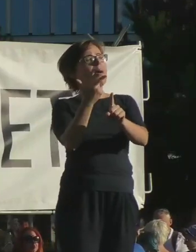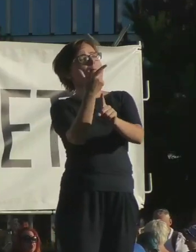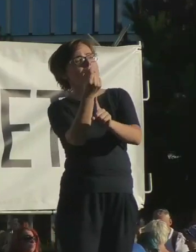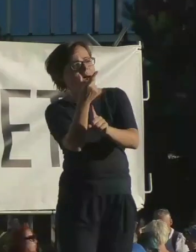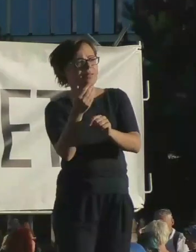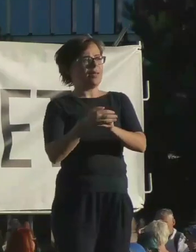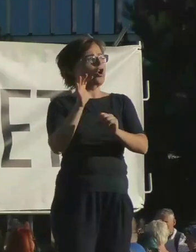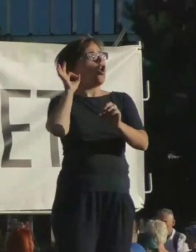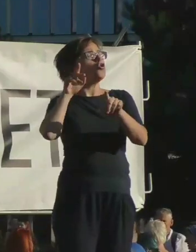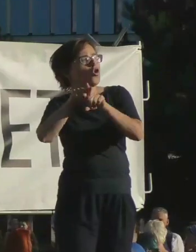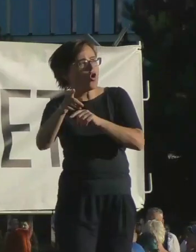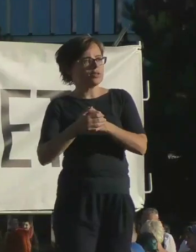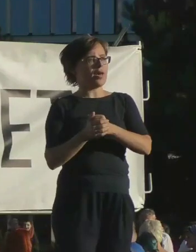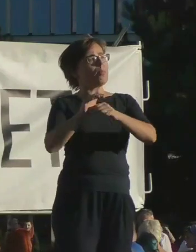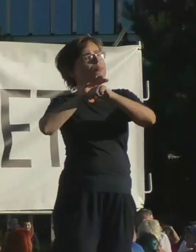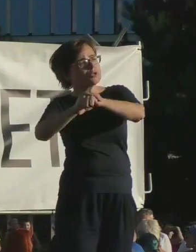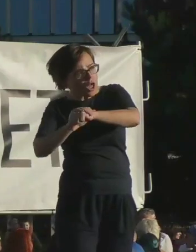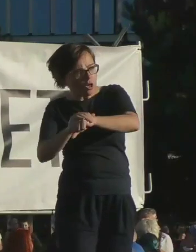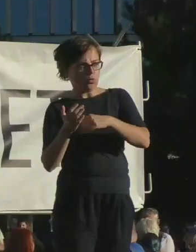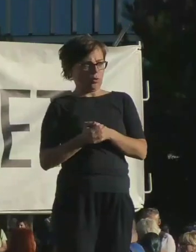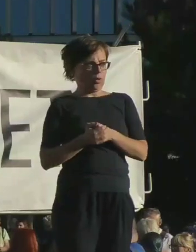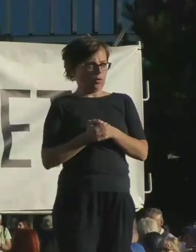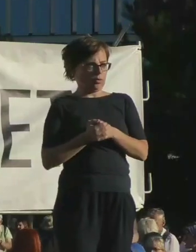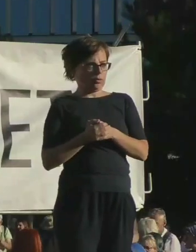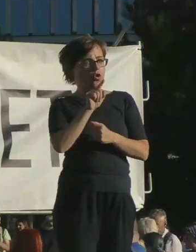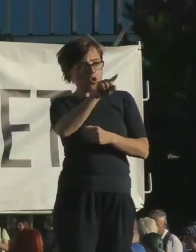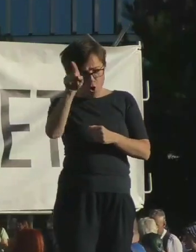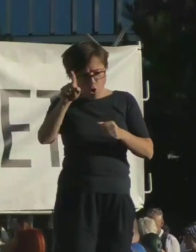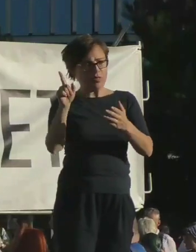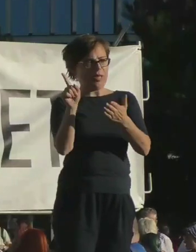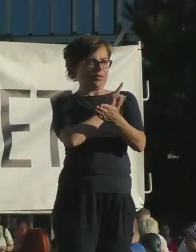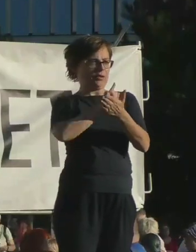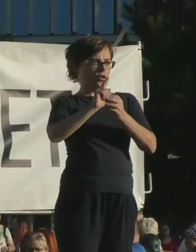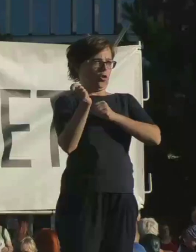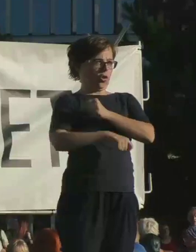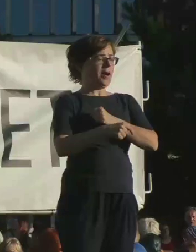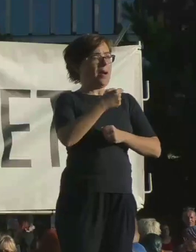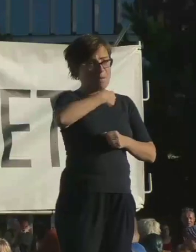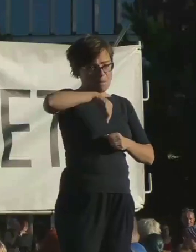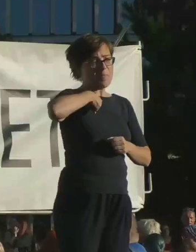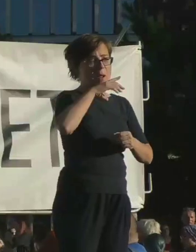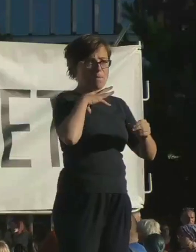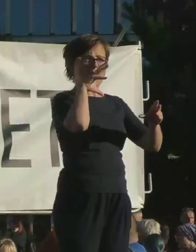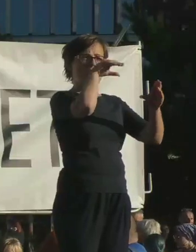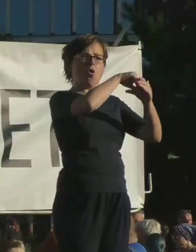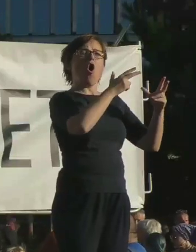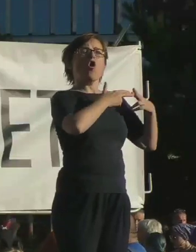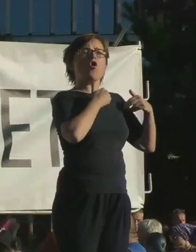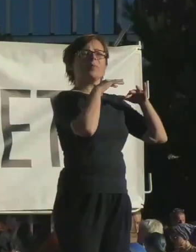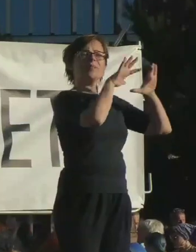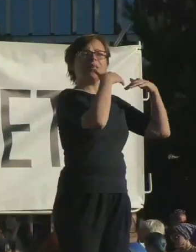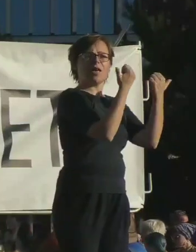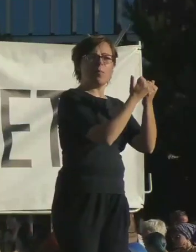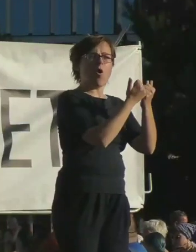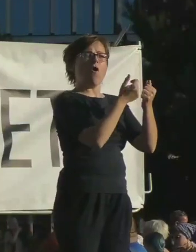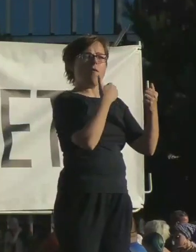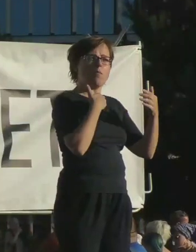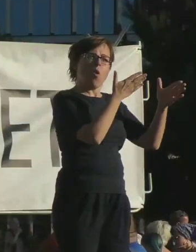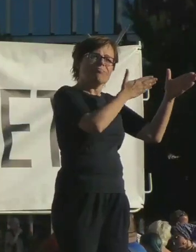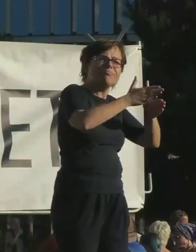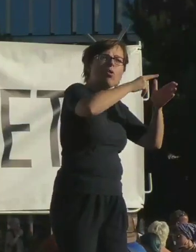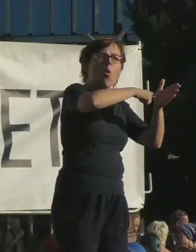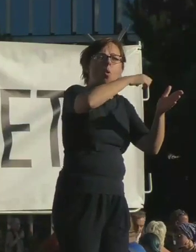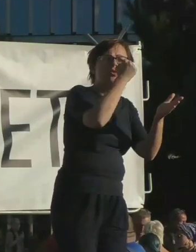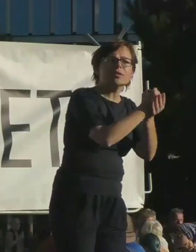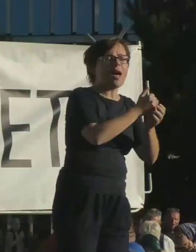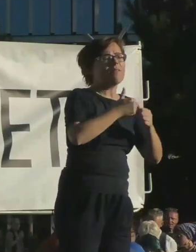o siostrach, przyjaciółkach. Pracowaliśmy w komisji sejmowej nad ustawą, która miała tą